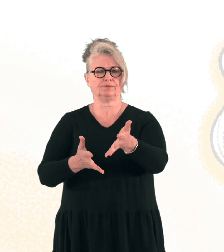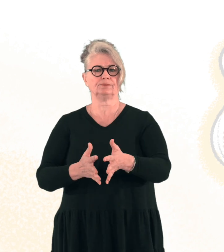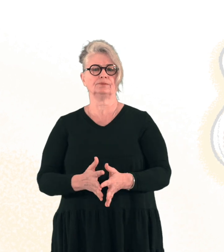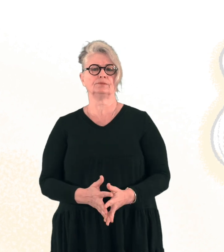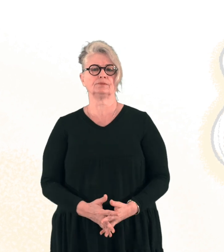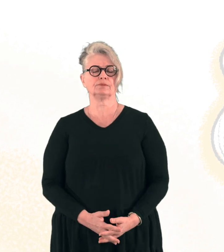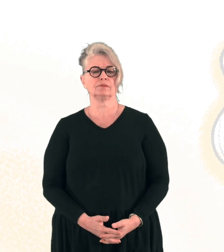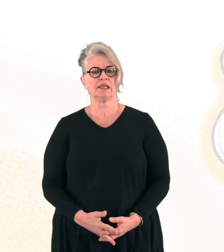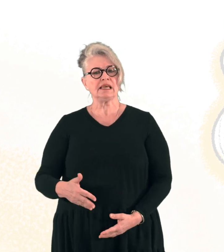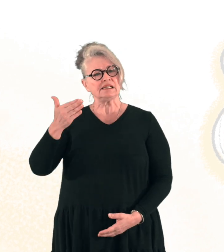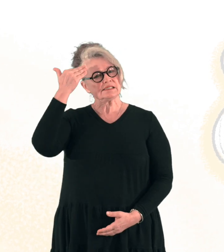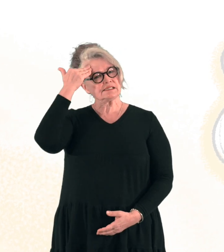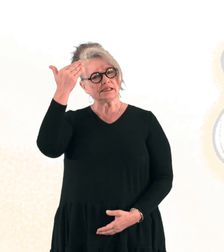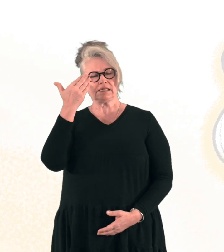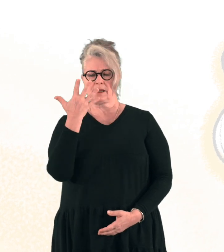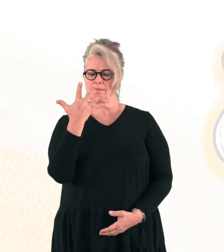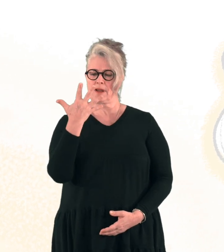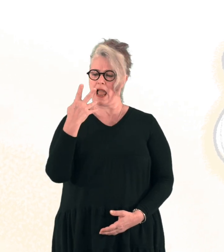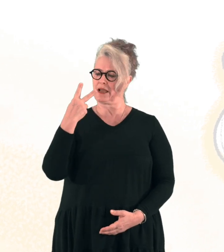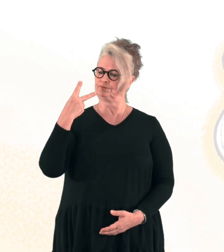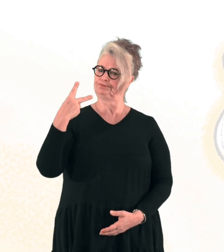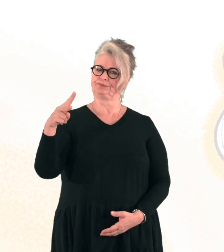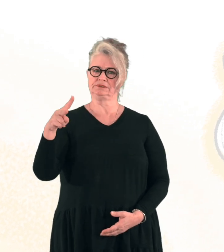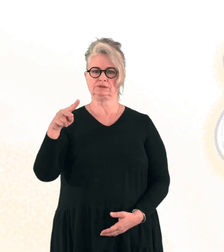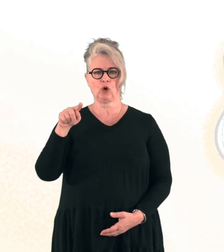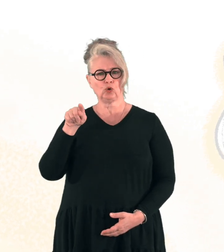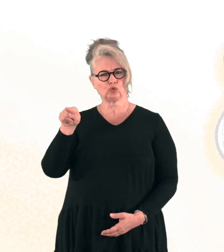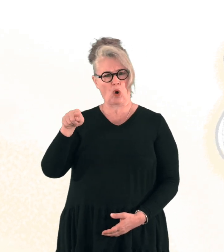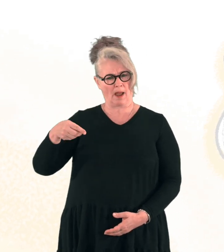mer si ta main te fait tomber dans le péché